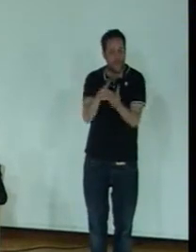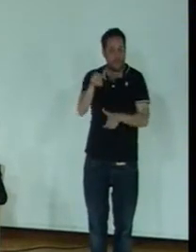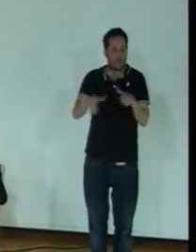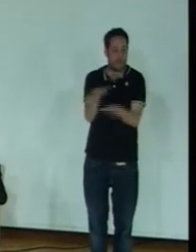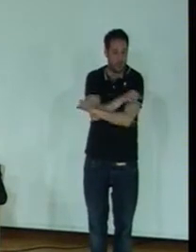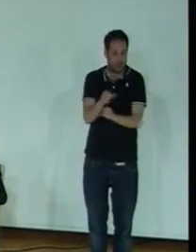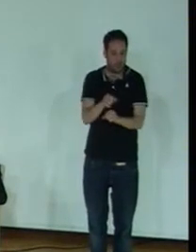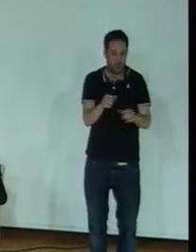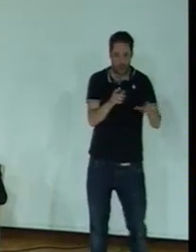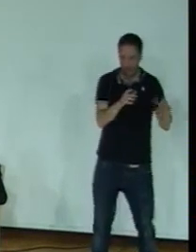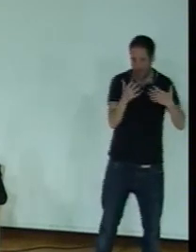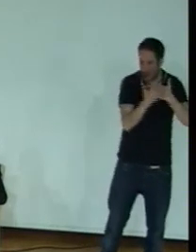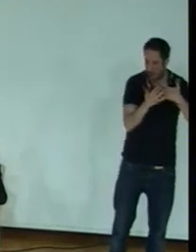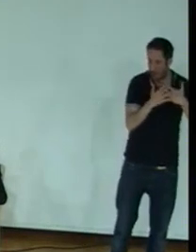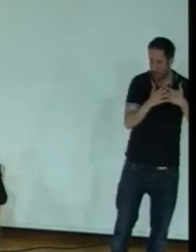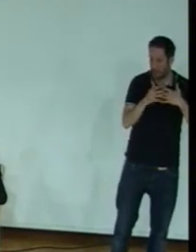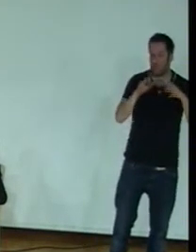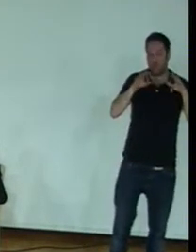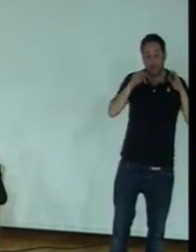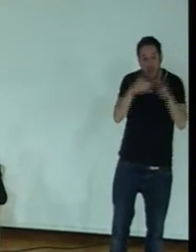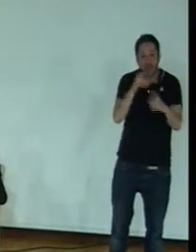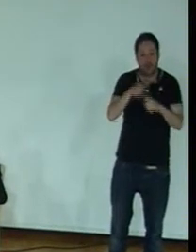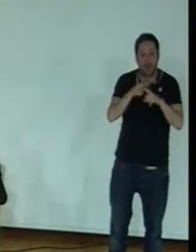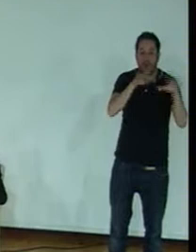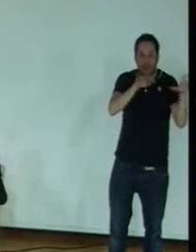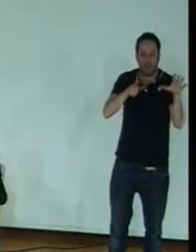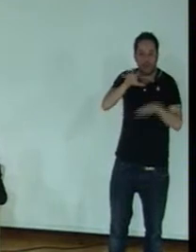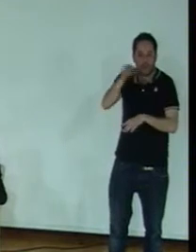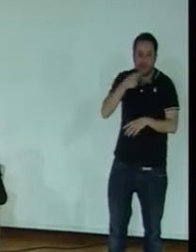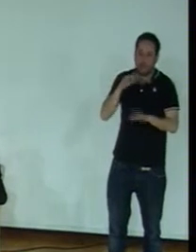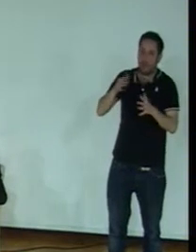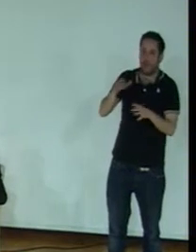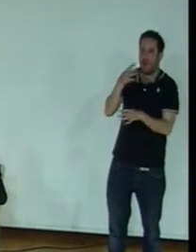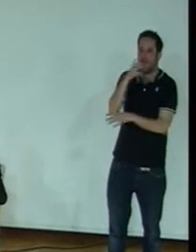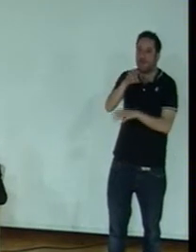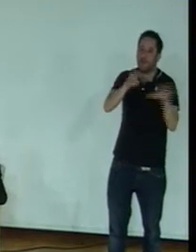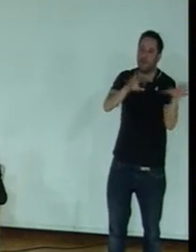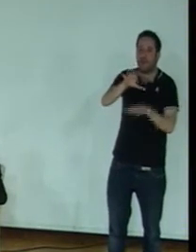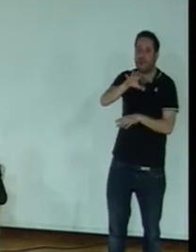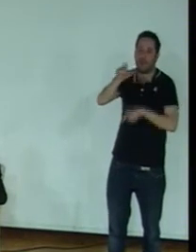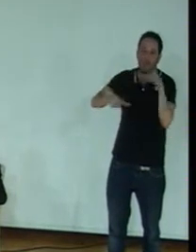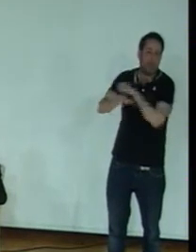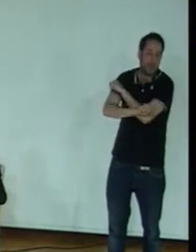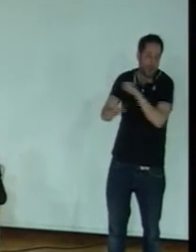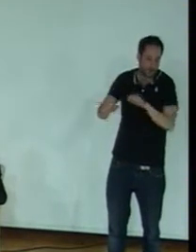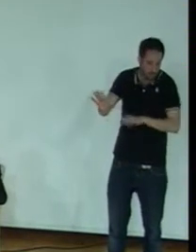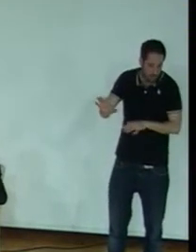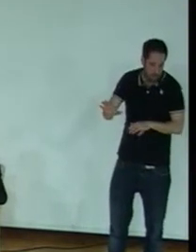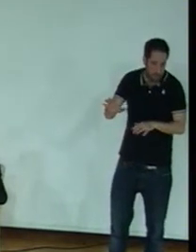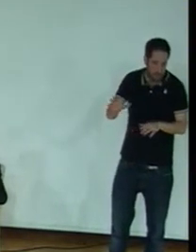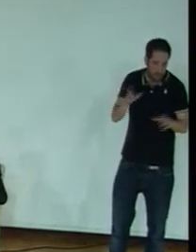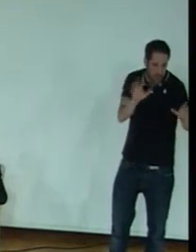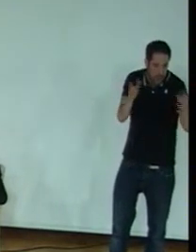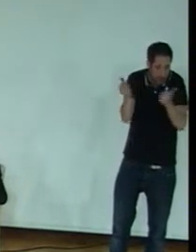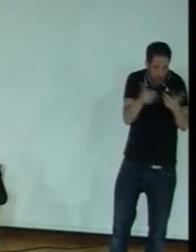L'algorithme donc, va détecter 1000 fois 99,5%, donc il va détecter à peu près 995 terroristes sur 1000. Donc bon, c'est un